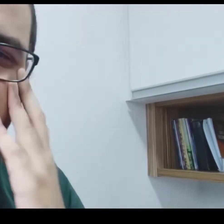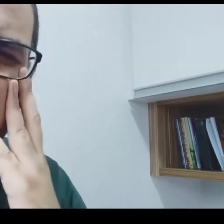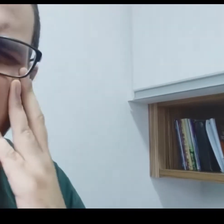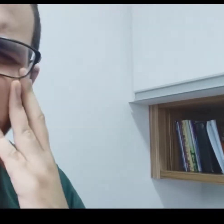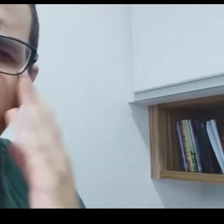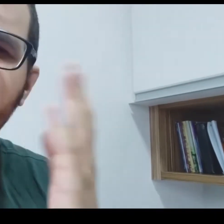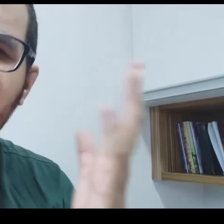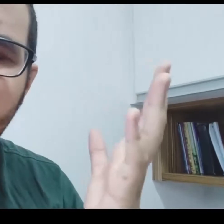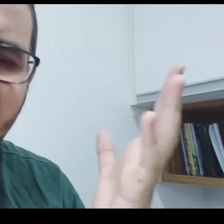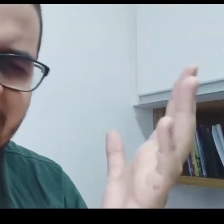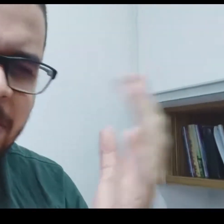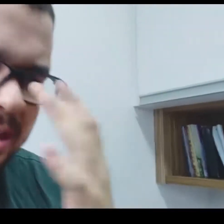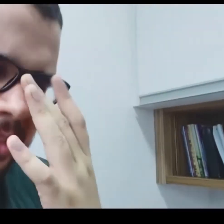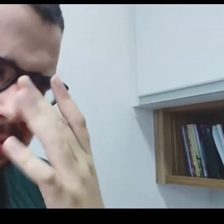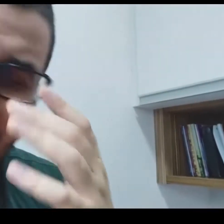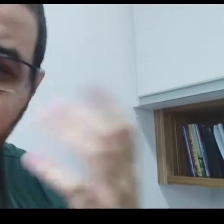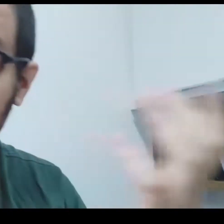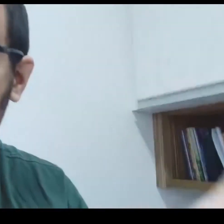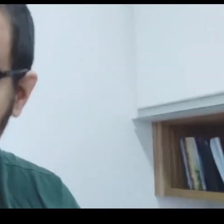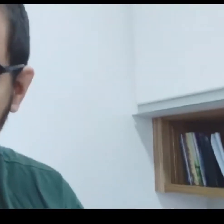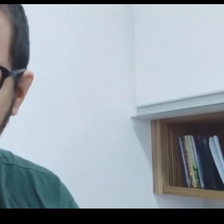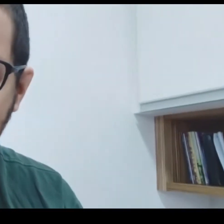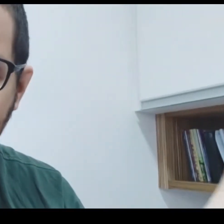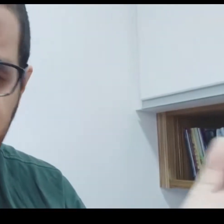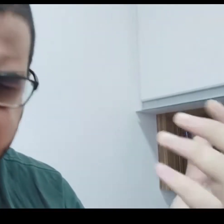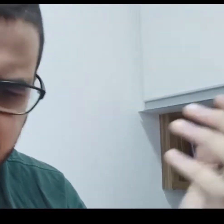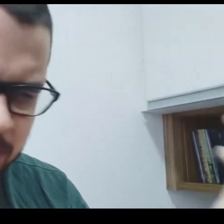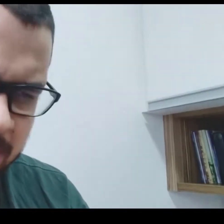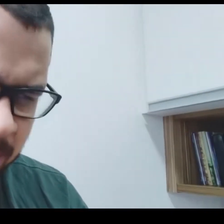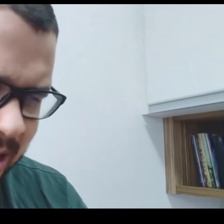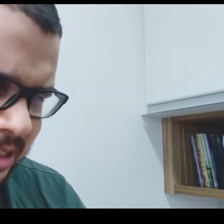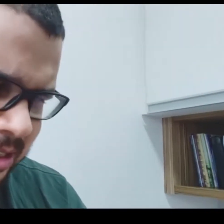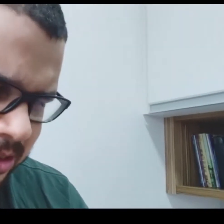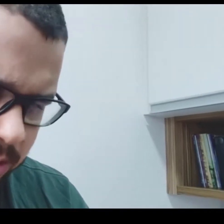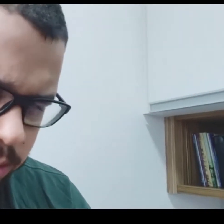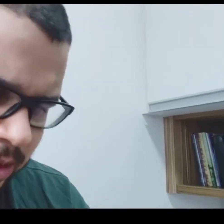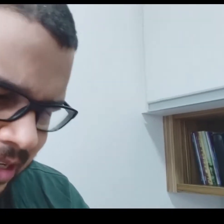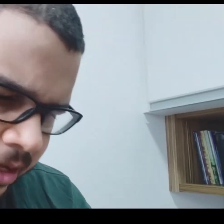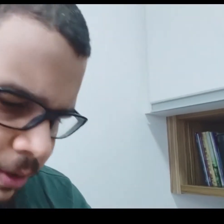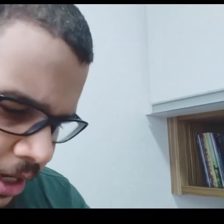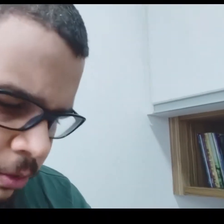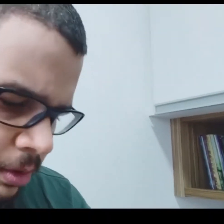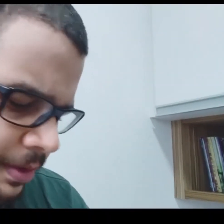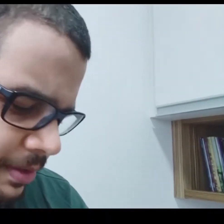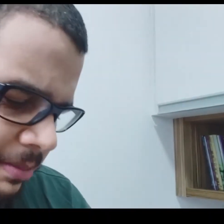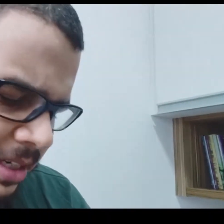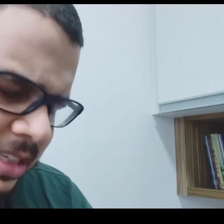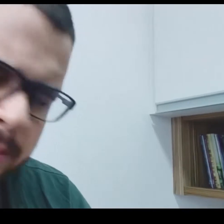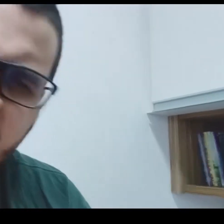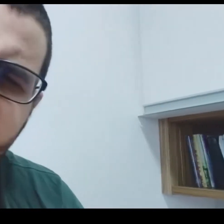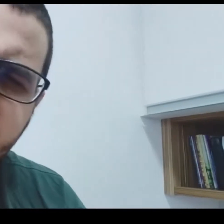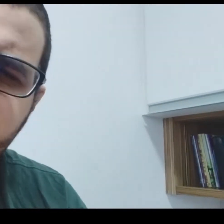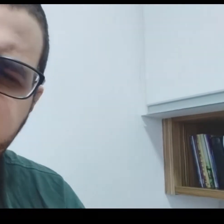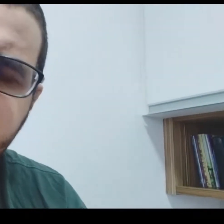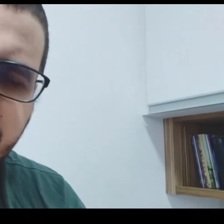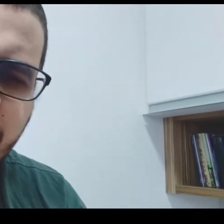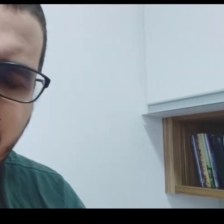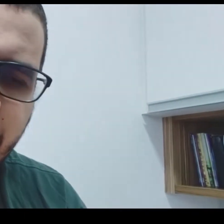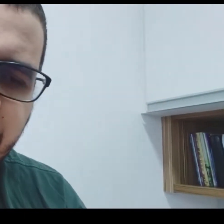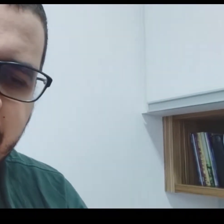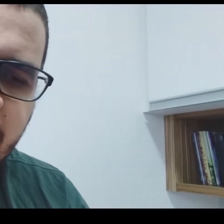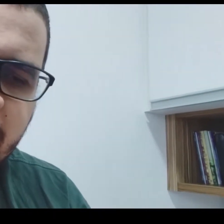pra ele perguntando, por que você tá fazendo isso comigo? Né? Por que você tá fazendo isso com a gente? A gente faz tudo o que pode, eu tô lá na reunião todo final de semana, por que você faz isso